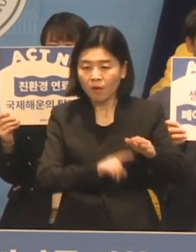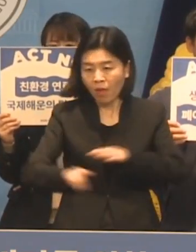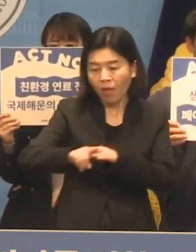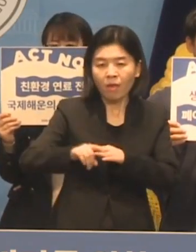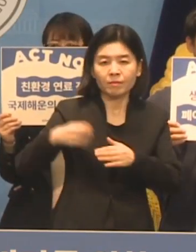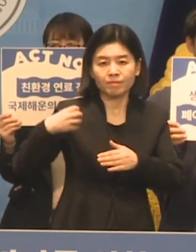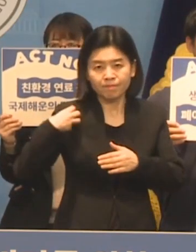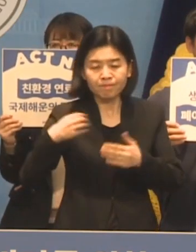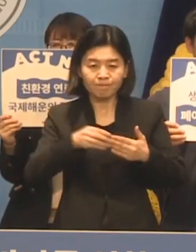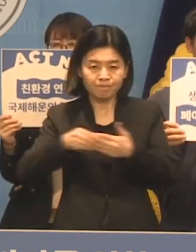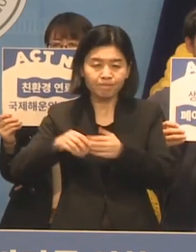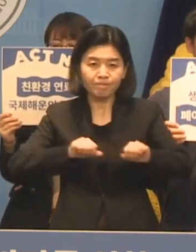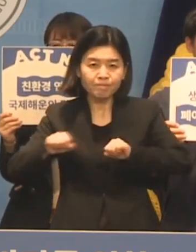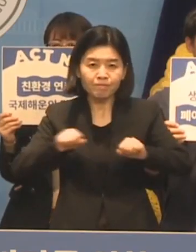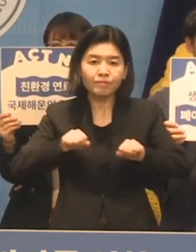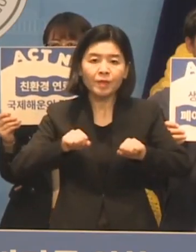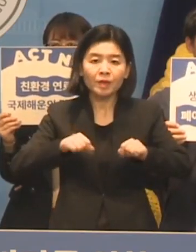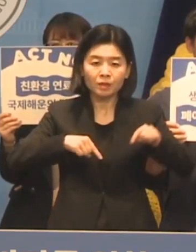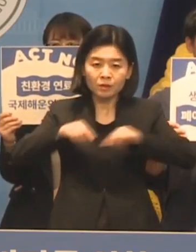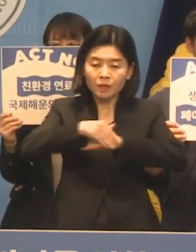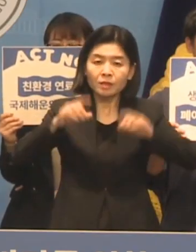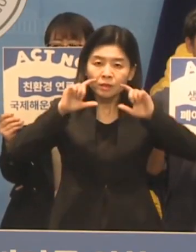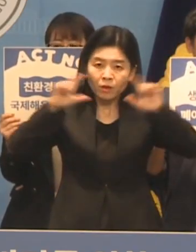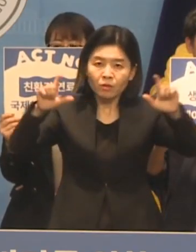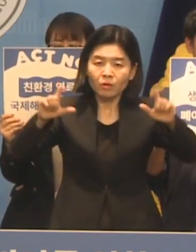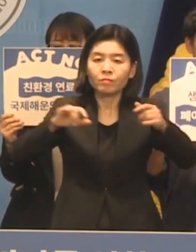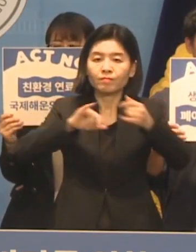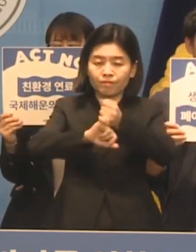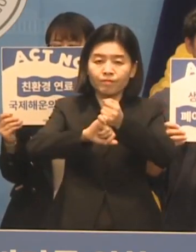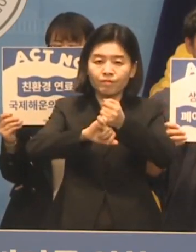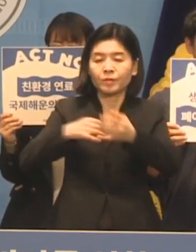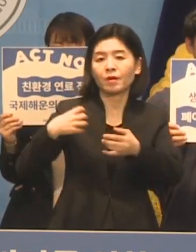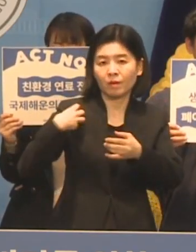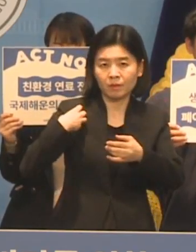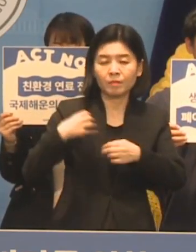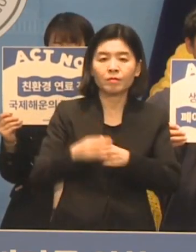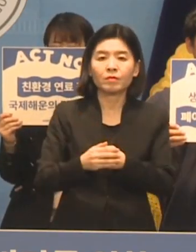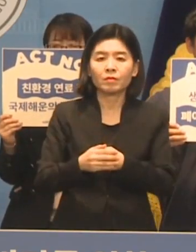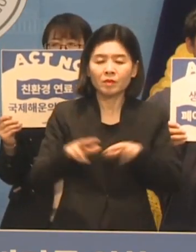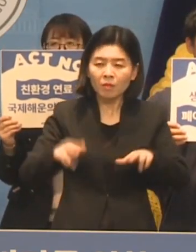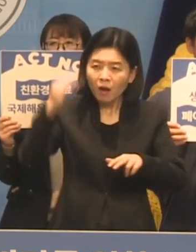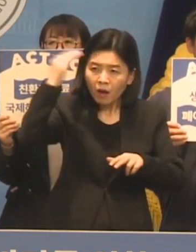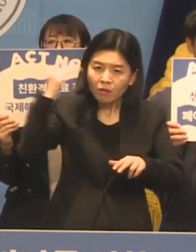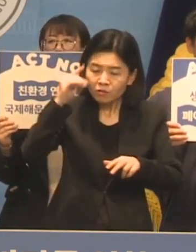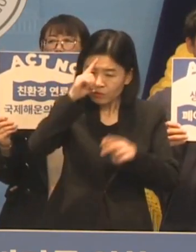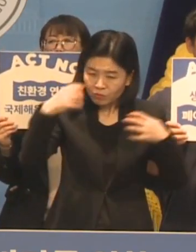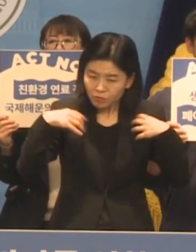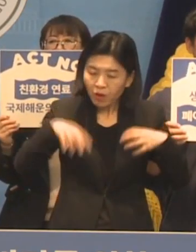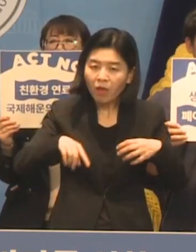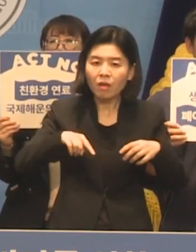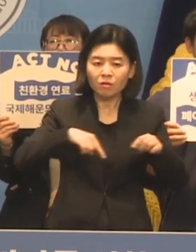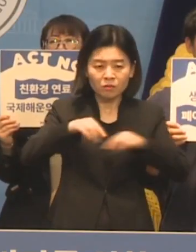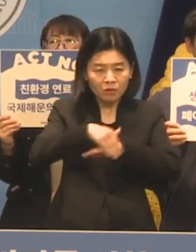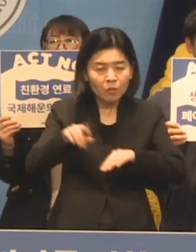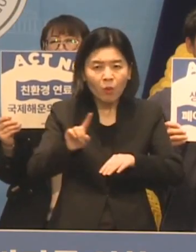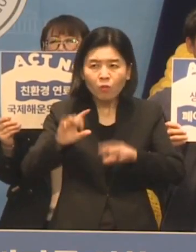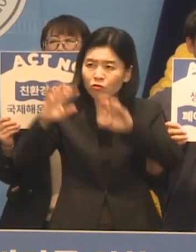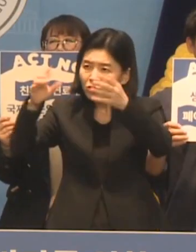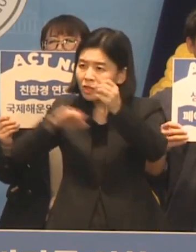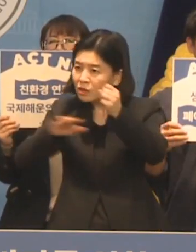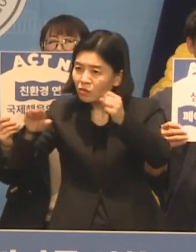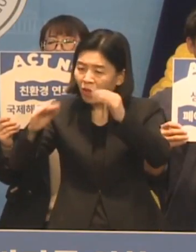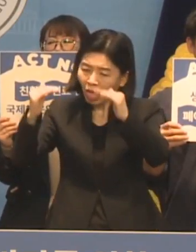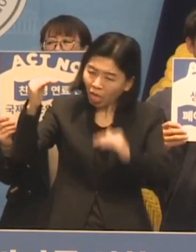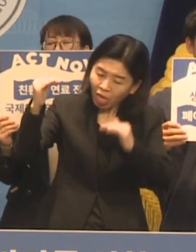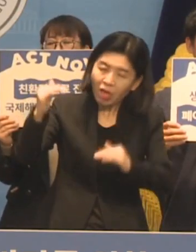보이고 선진적인 정책을 선언할 책무를 가지고 있습니다. 그러나 현재 우리나라의 해양환경 정책은 국제 기준보다